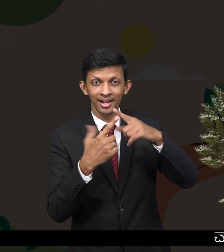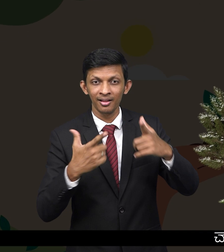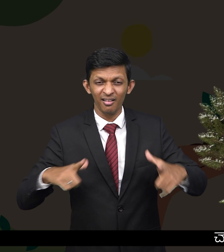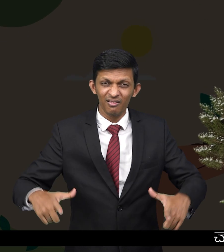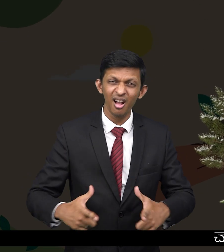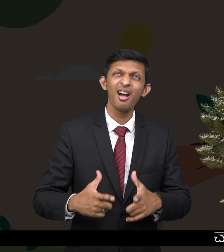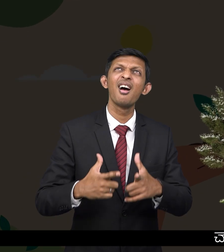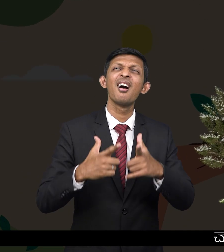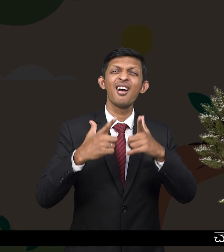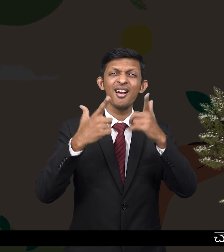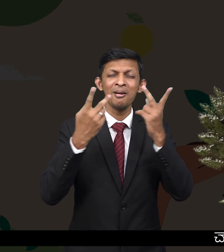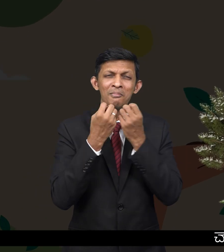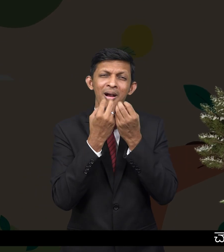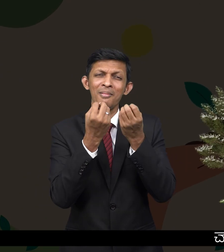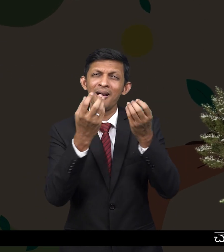చెట్లు,